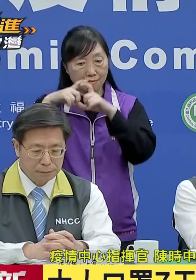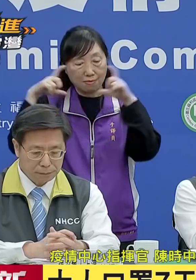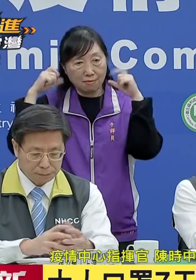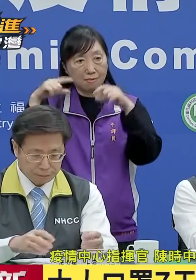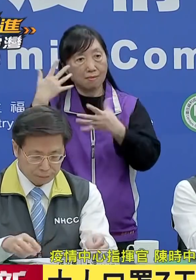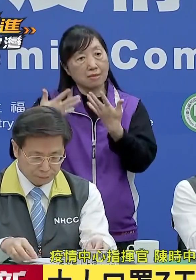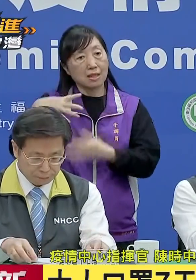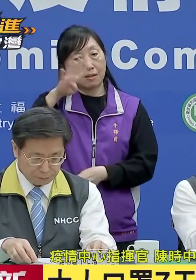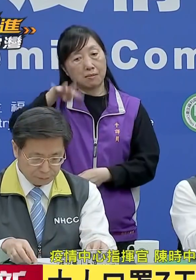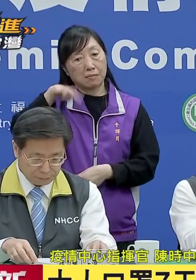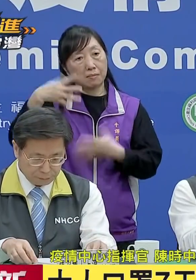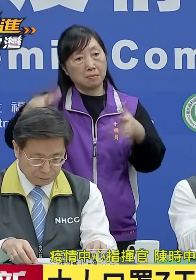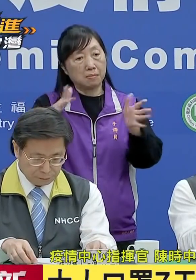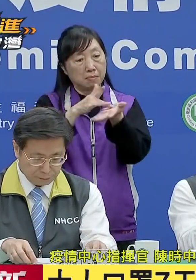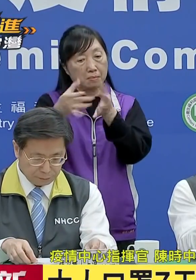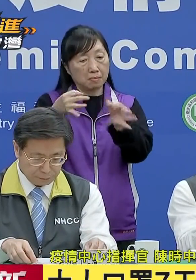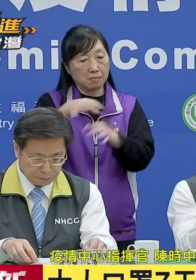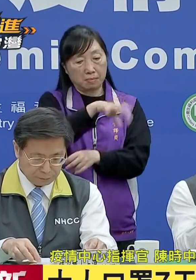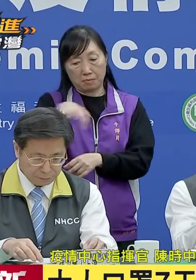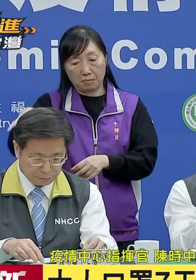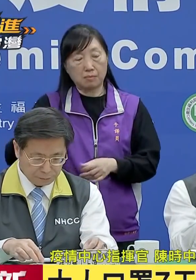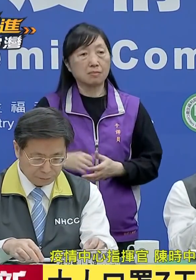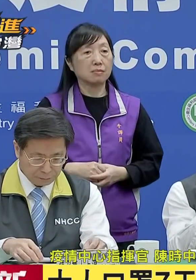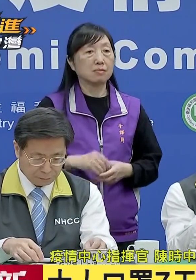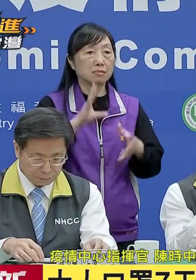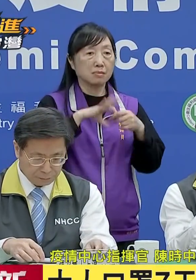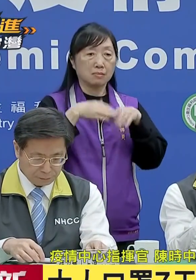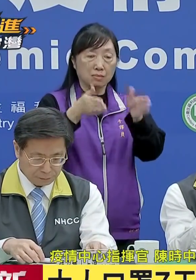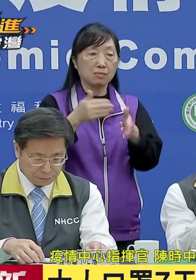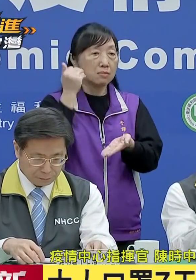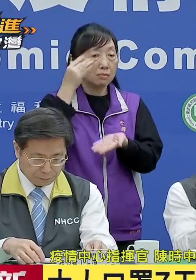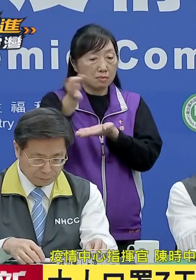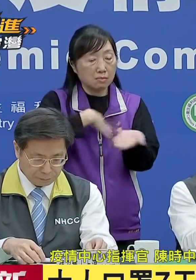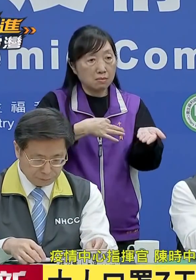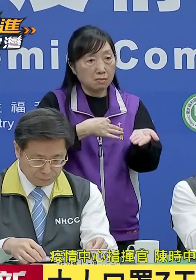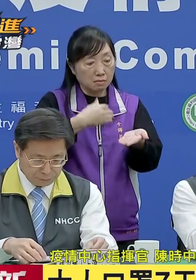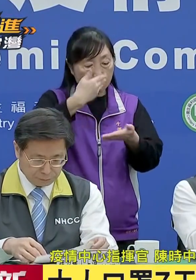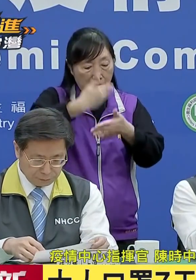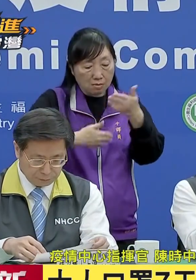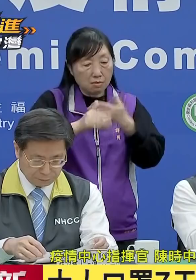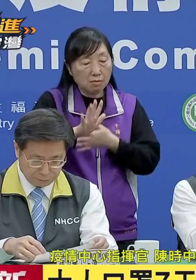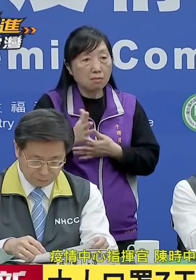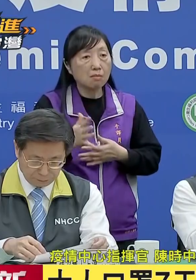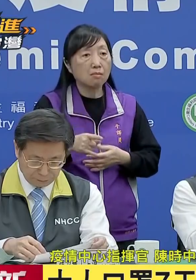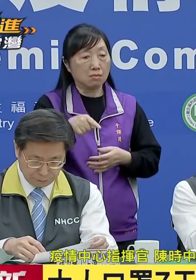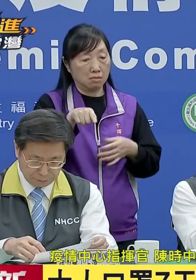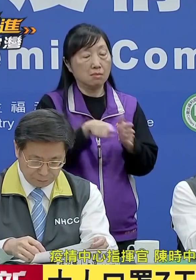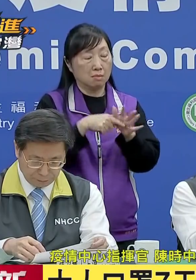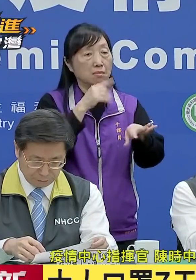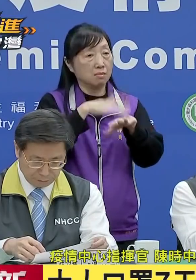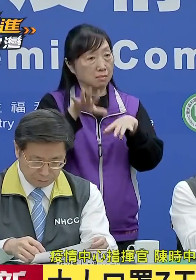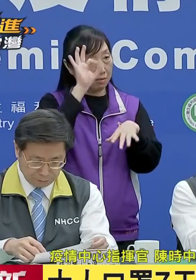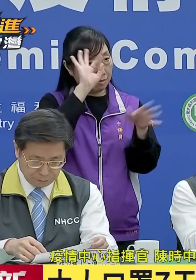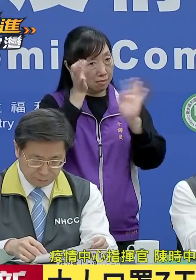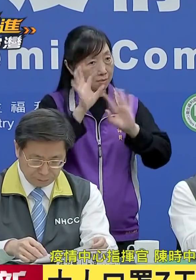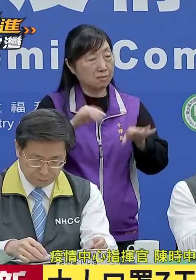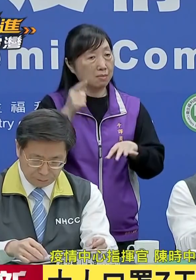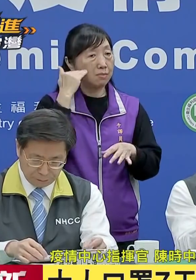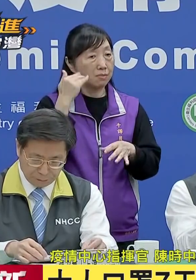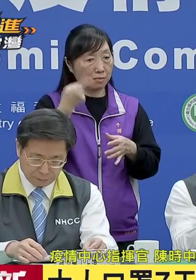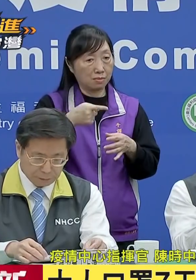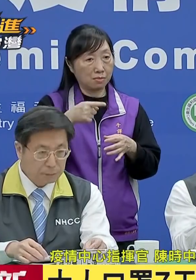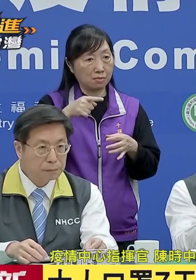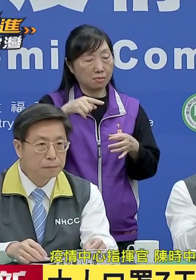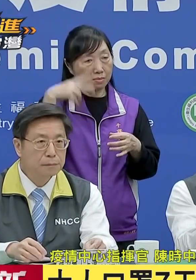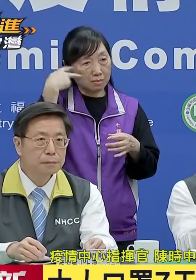4000多家，所以我们大概进来会对于就是说卖不完的，好，我们会减量减次的来发送，然